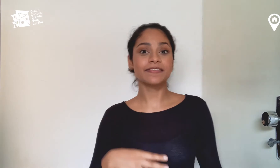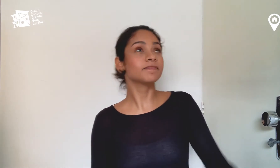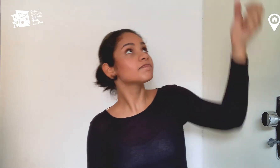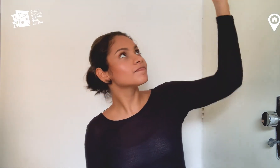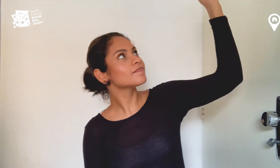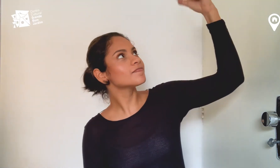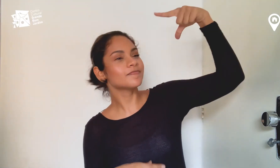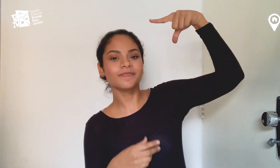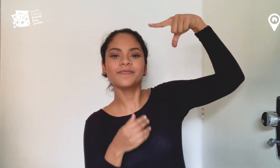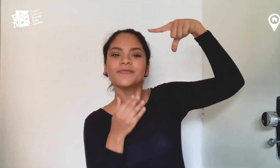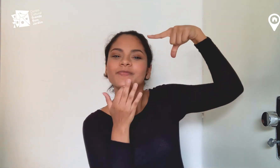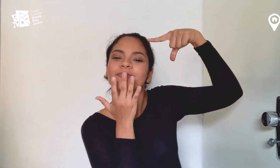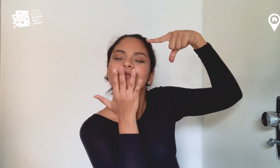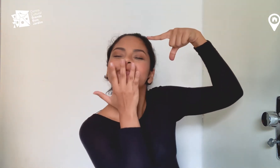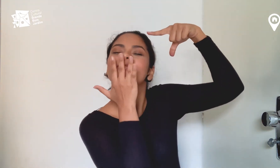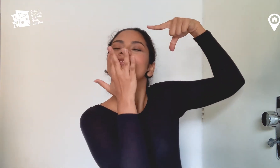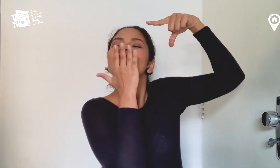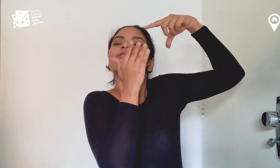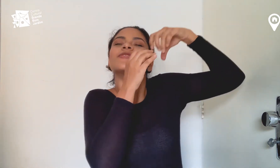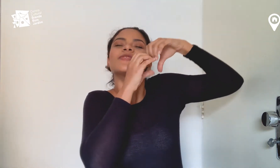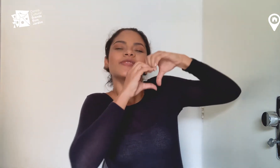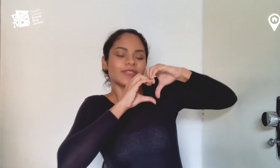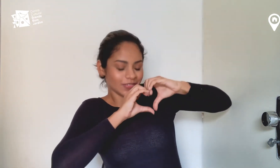O meu coração é o sol, pai de toda cor.